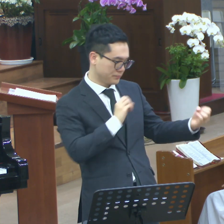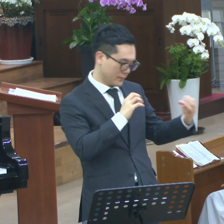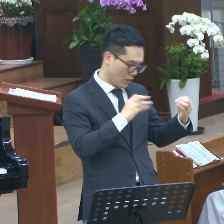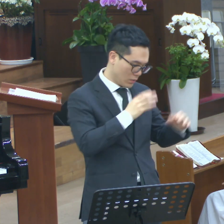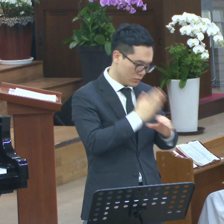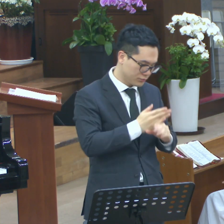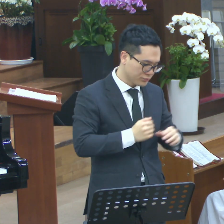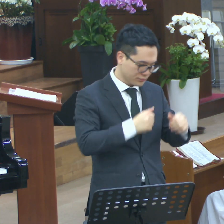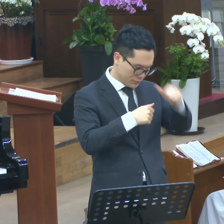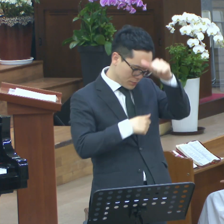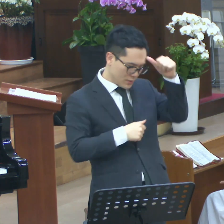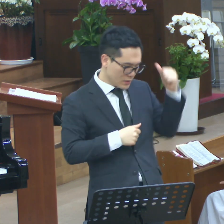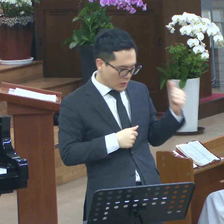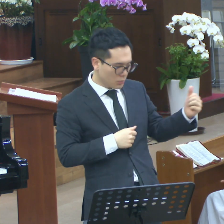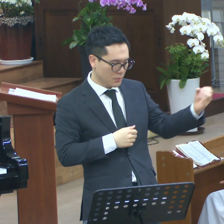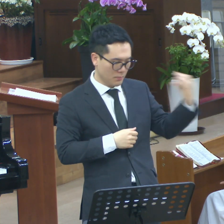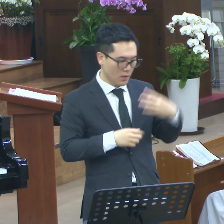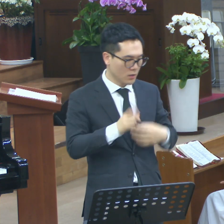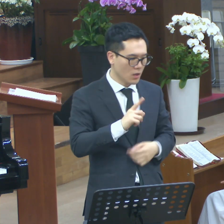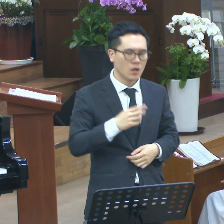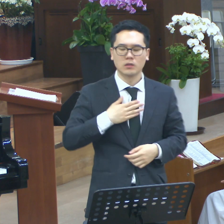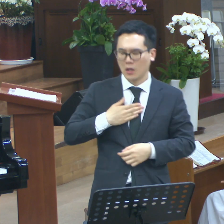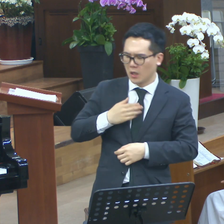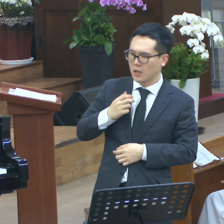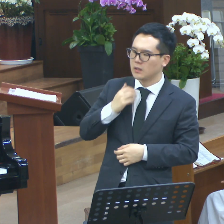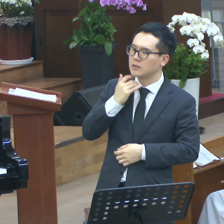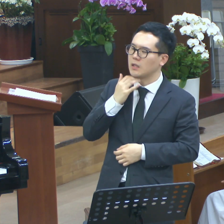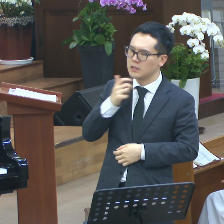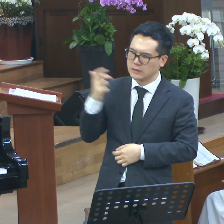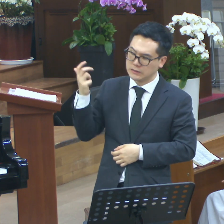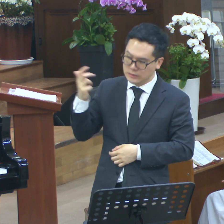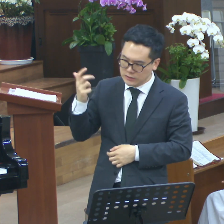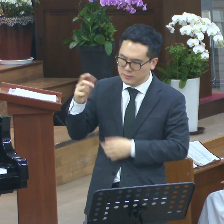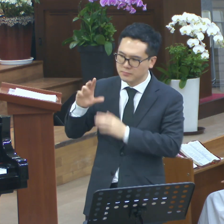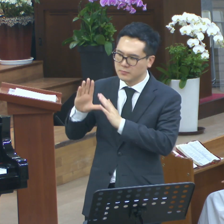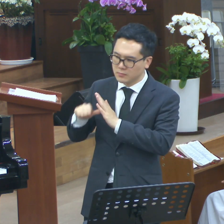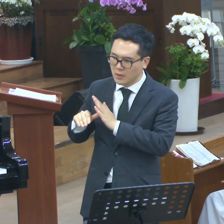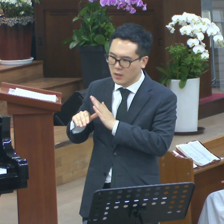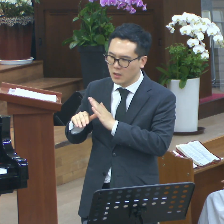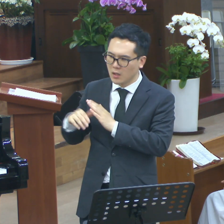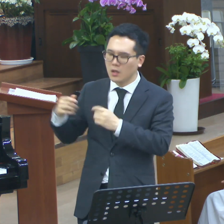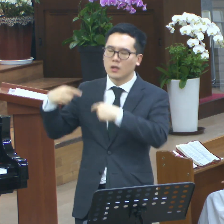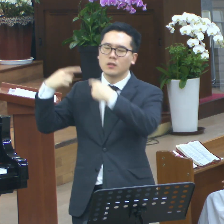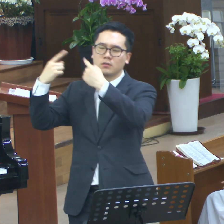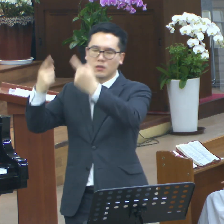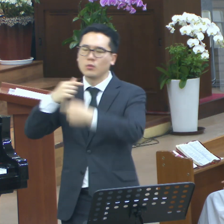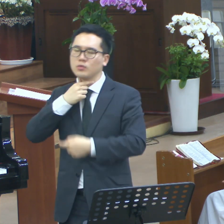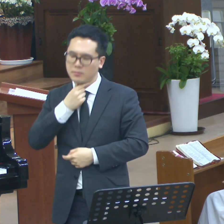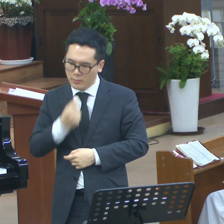눈이 둥그레졌어요. 그러면서 그 장로님이 그래요. 천국이 그렇게 좋다면서 왜 이렇게 다들 늦게 가려고 그래요? 그렇게 하시는